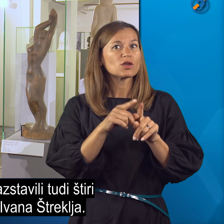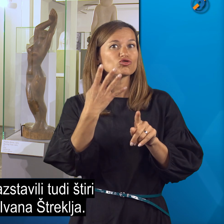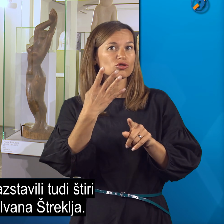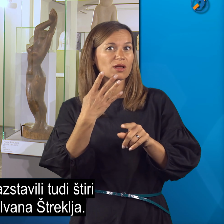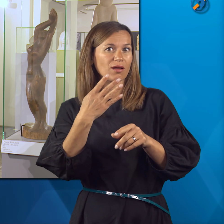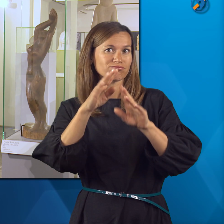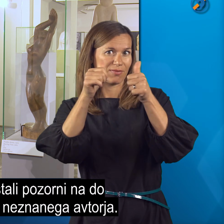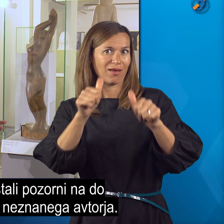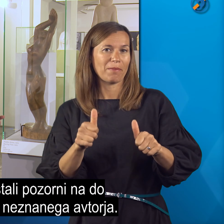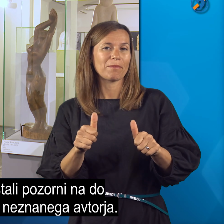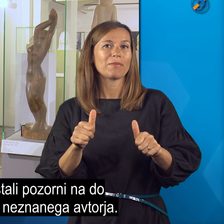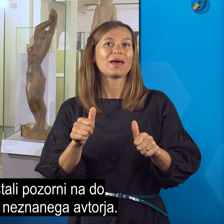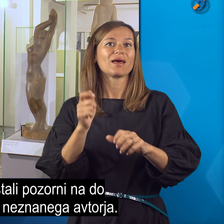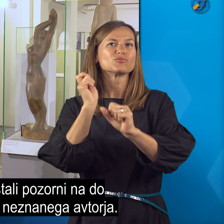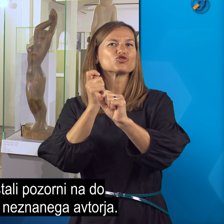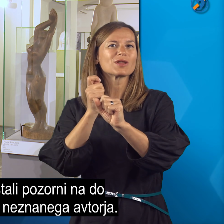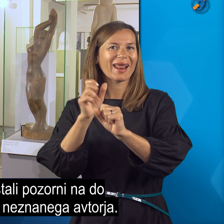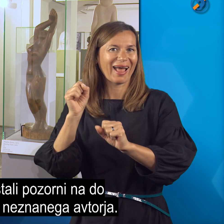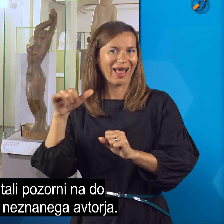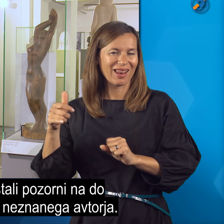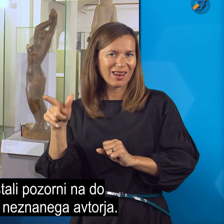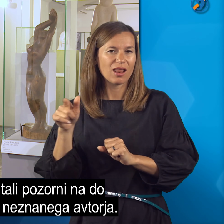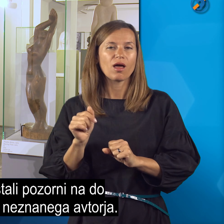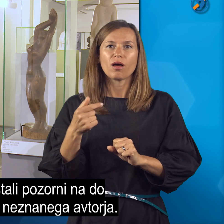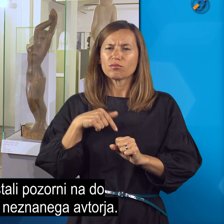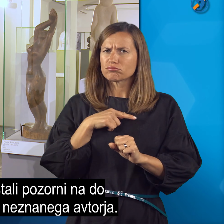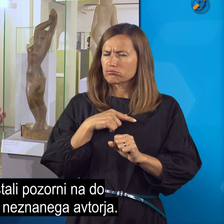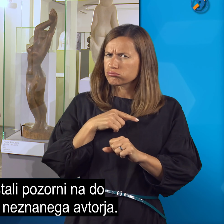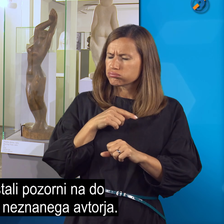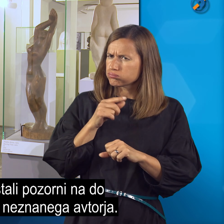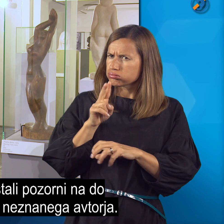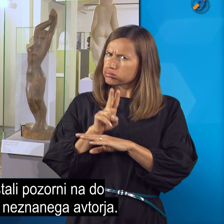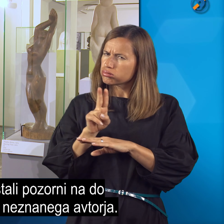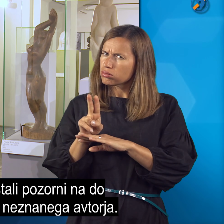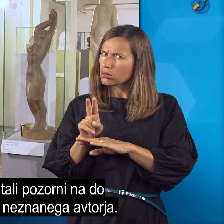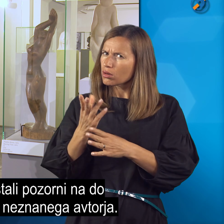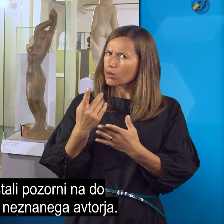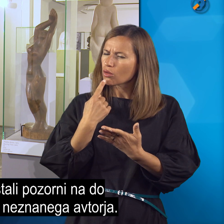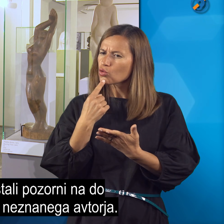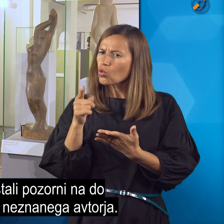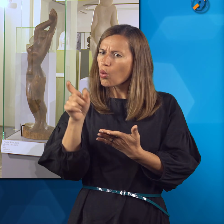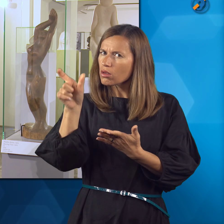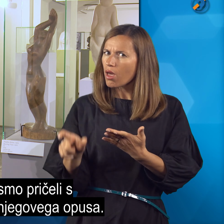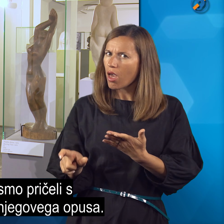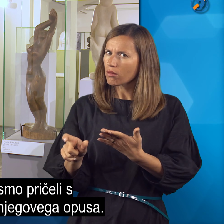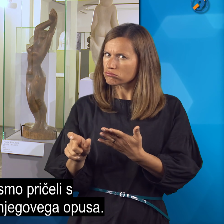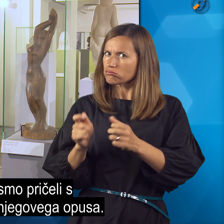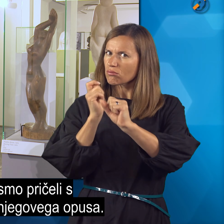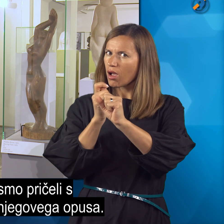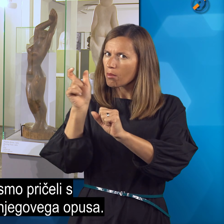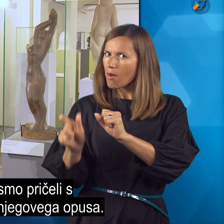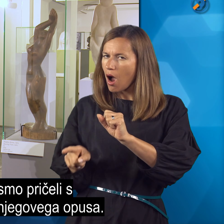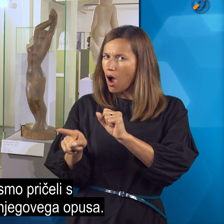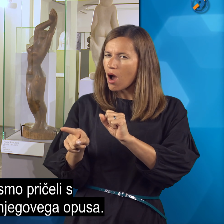Ivana Štreklja. Takrat smo postali pozorni na do tedaj sorazmerno neznanega avtorja in počasi